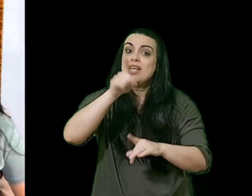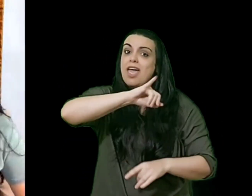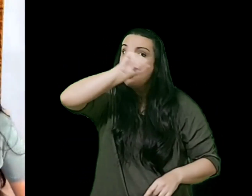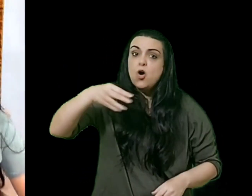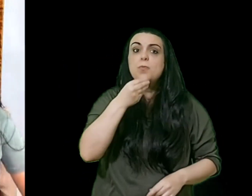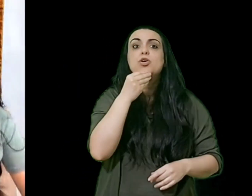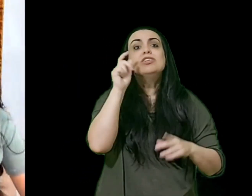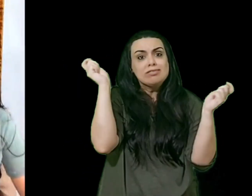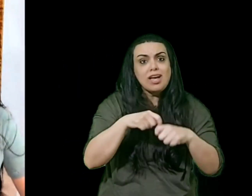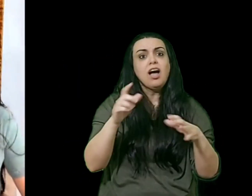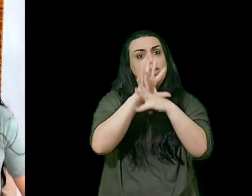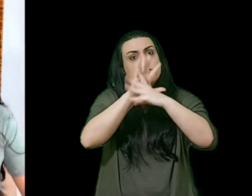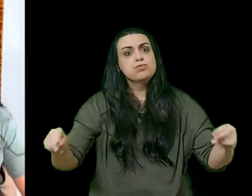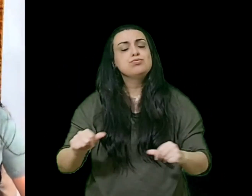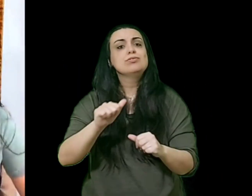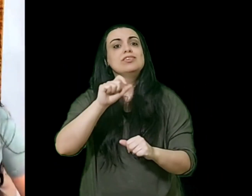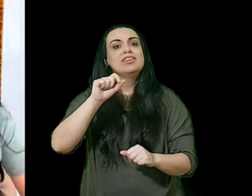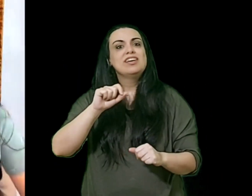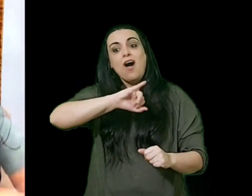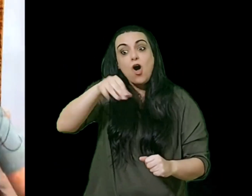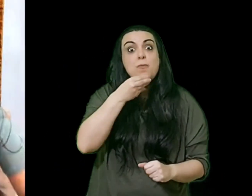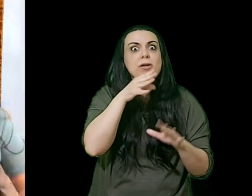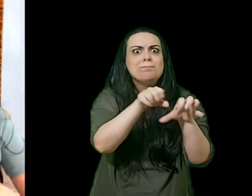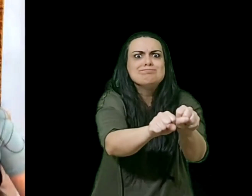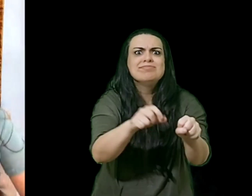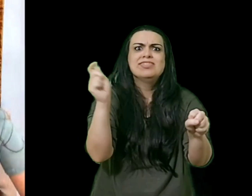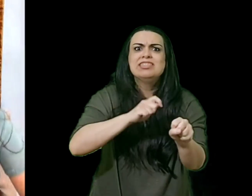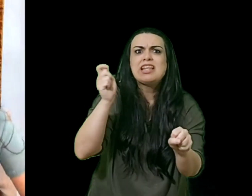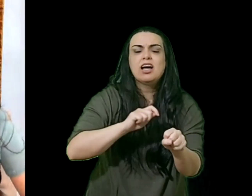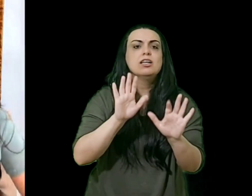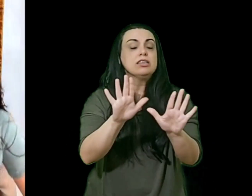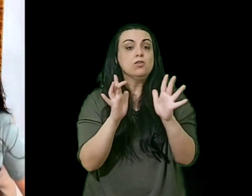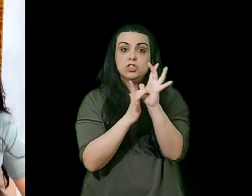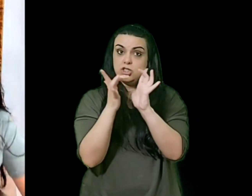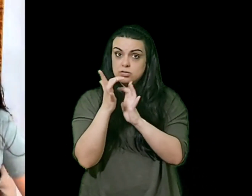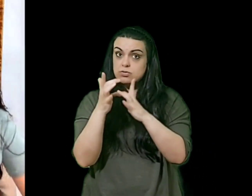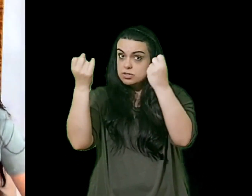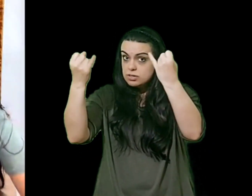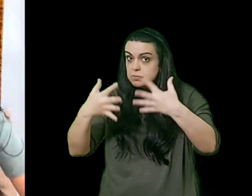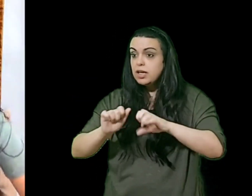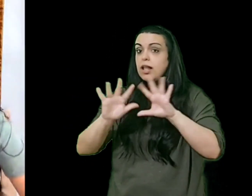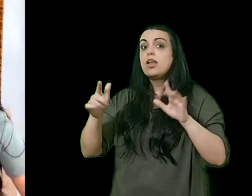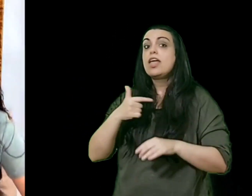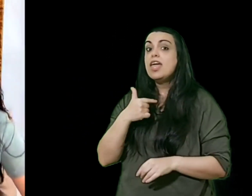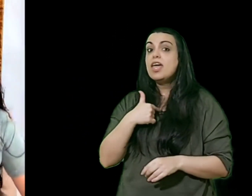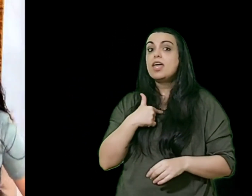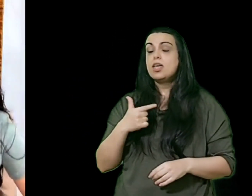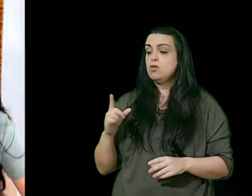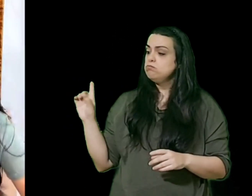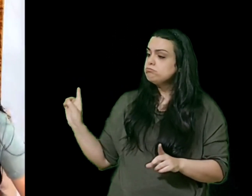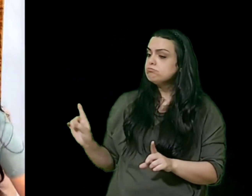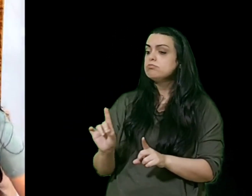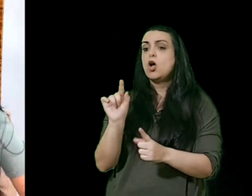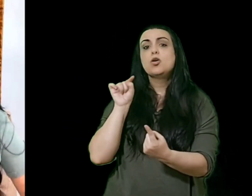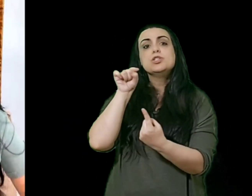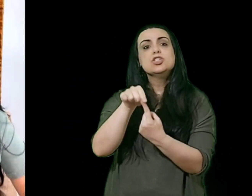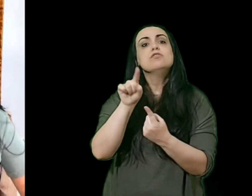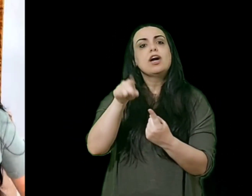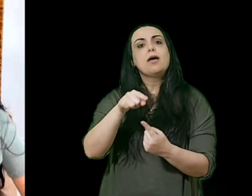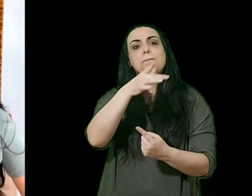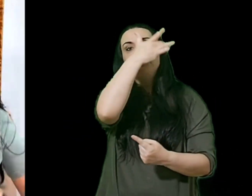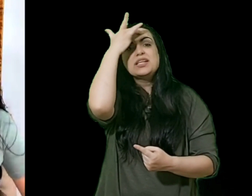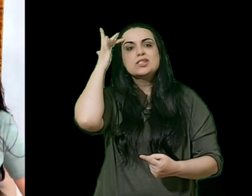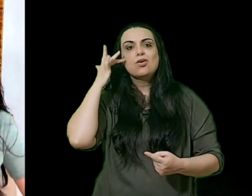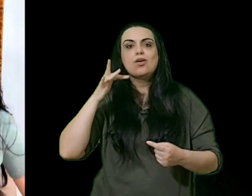essas necessidades. Então por que Jesus ele deixa claro que veio para os enfermos, para os fracos, para aqueles que não são,